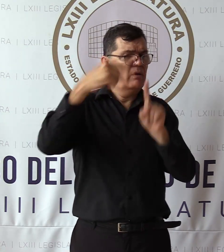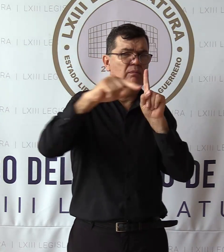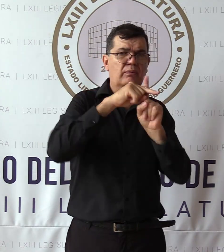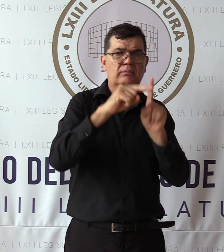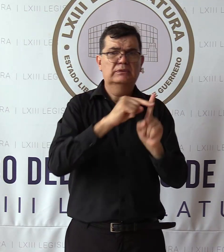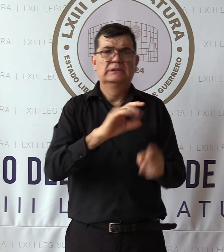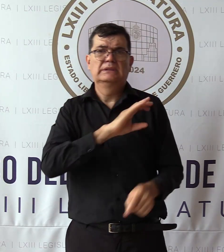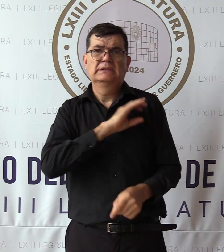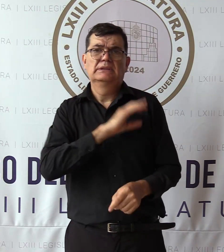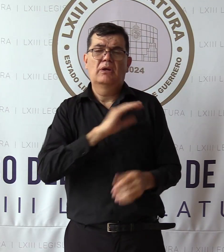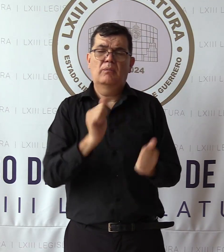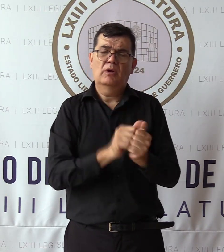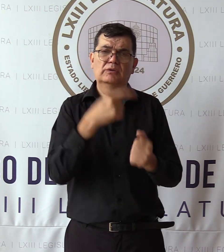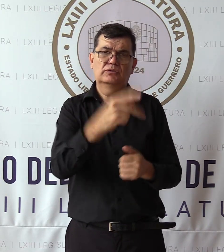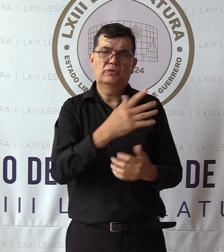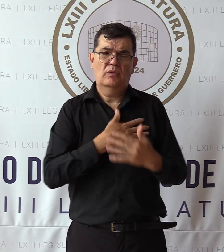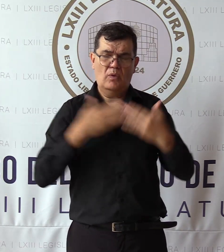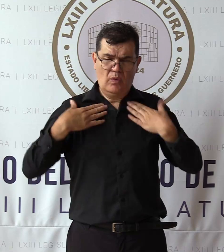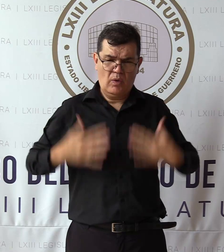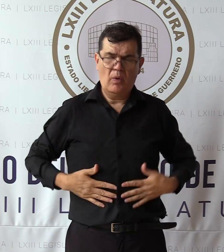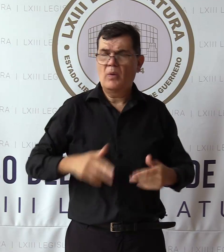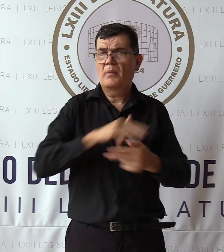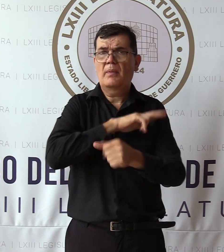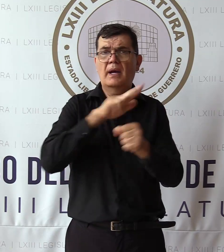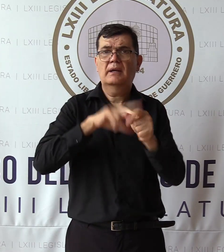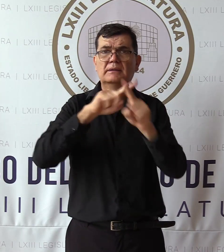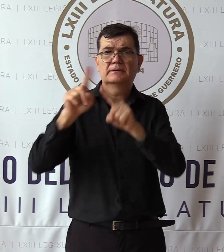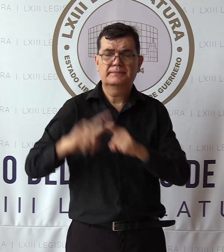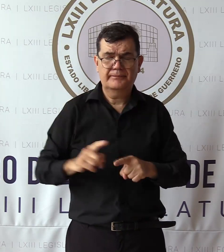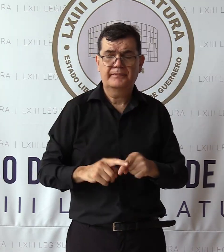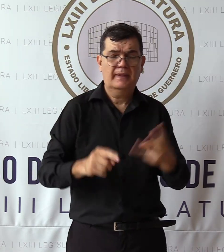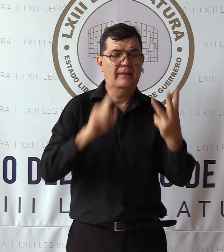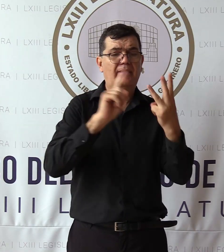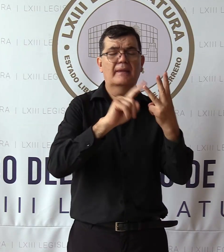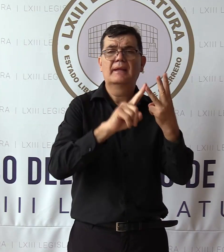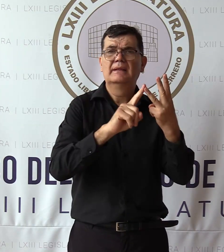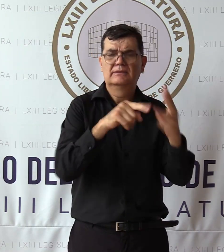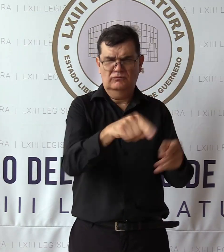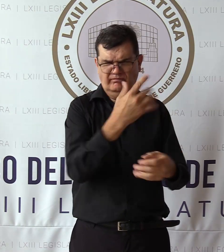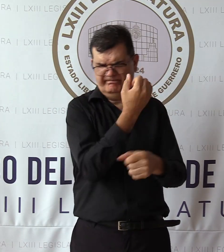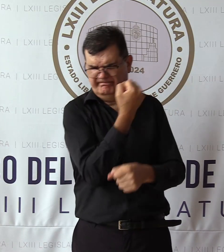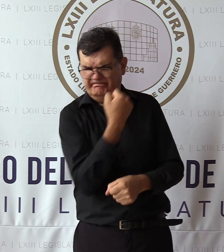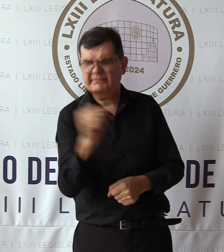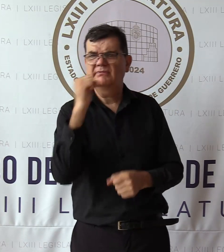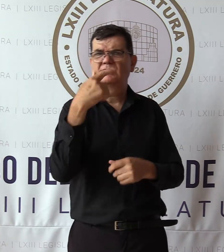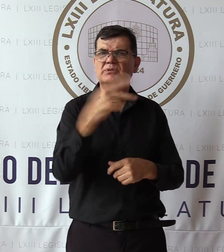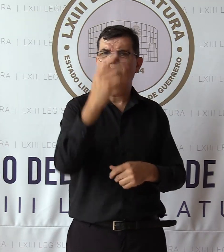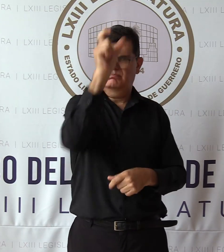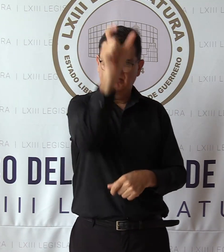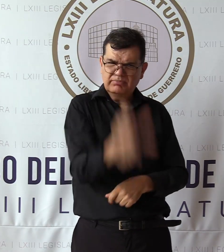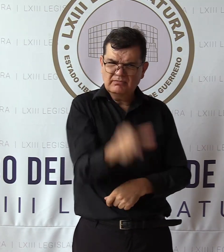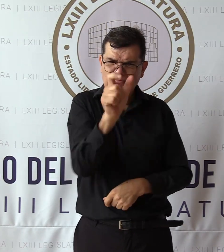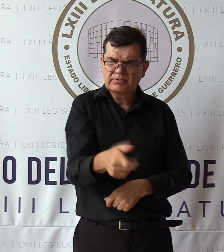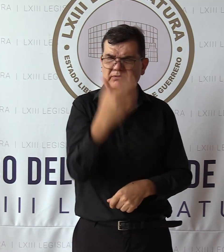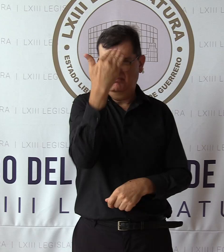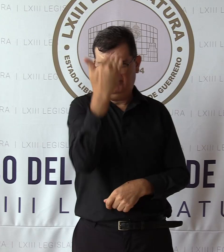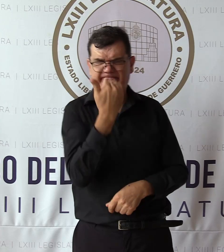la diversidad humana. 3. Desarrollar al máximo la personalidad, los talentos y la creatividad de